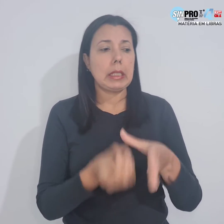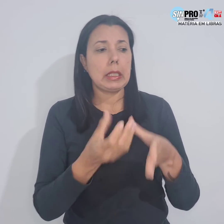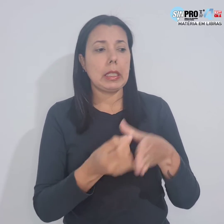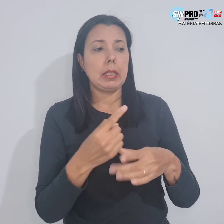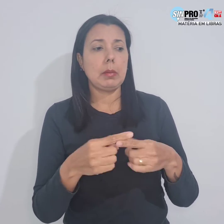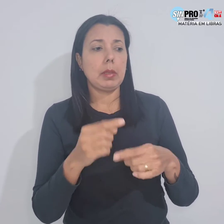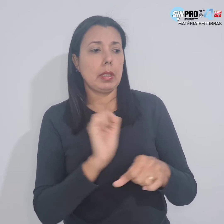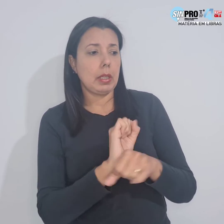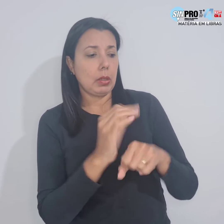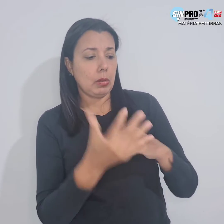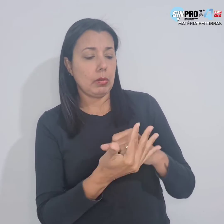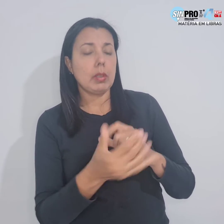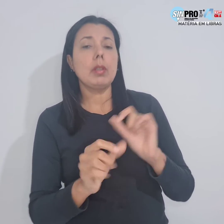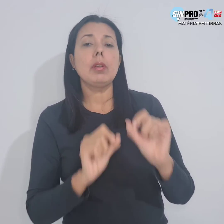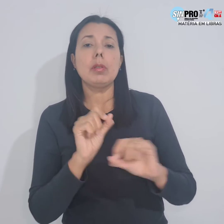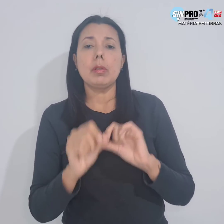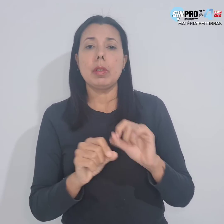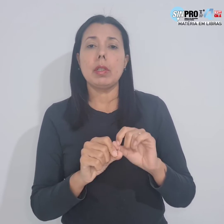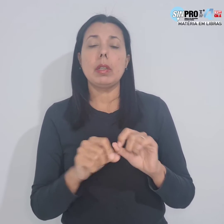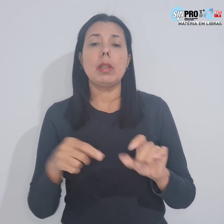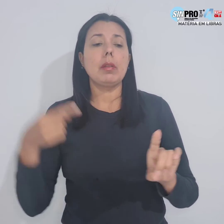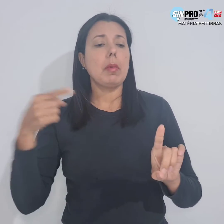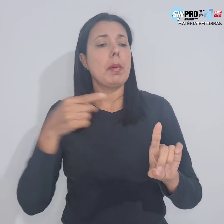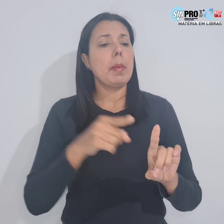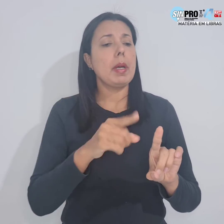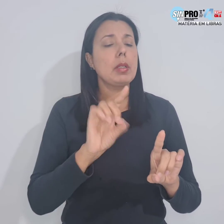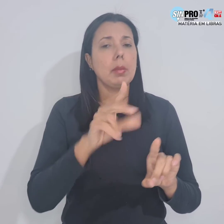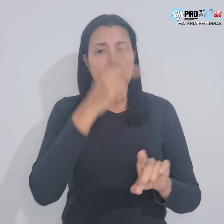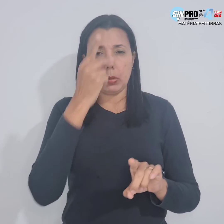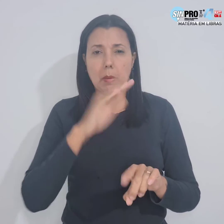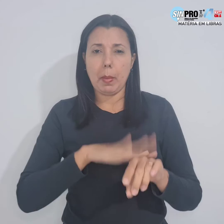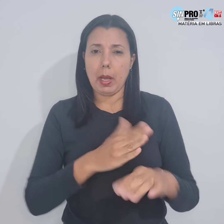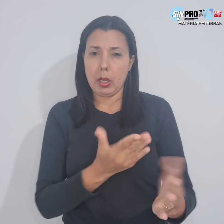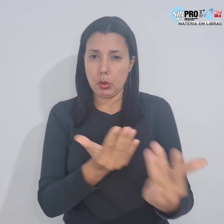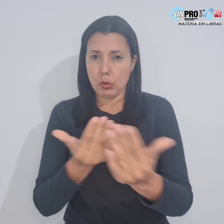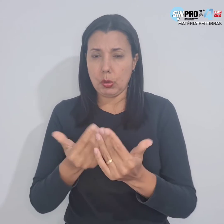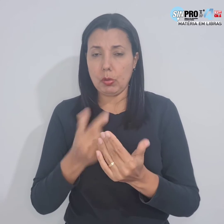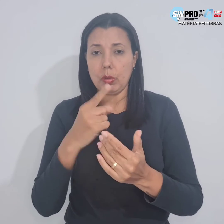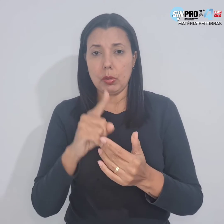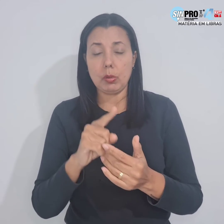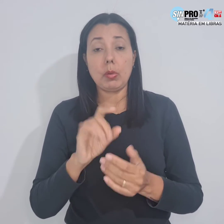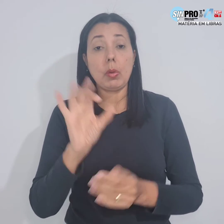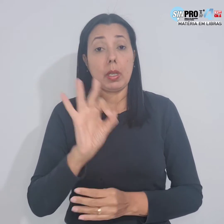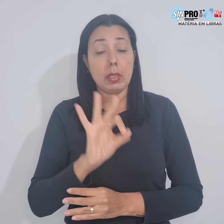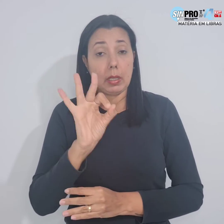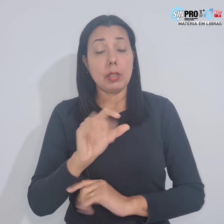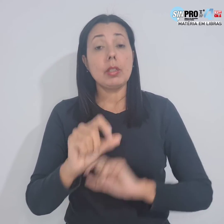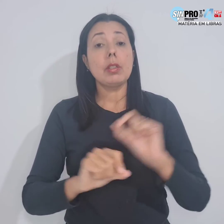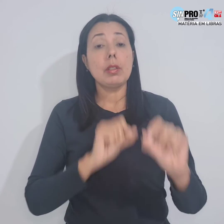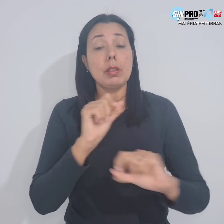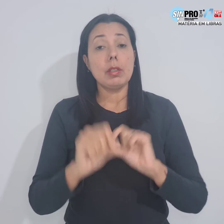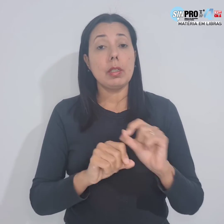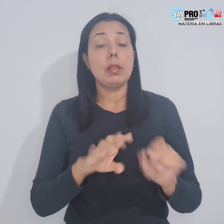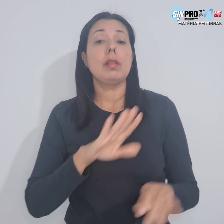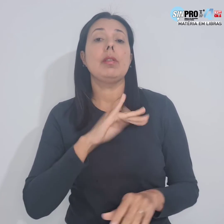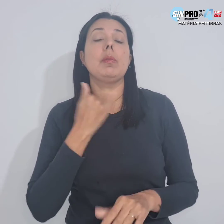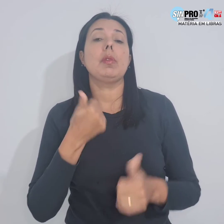fato de que a covid-19 atinge menos os mais jovens e sua taxa de letalidade ter